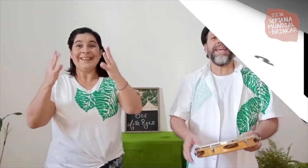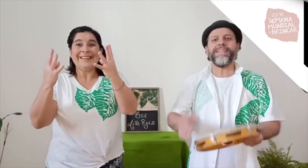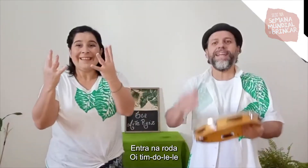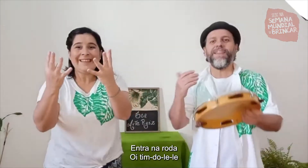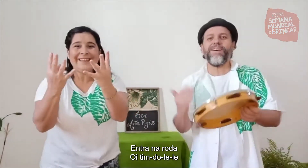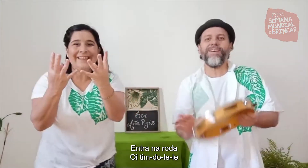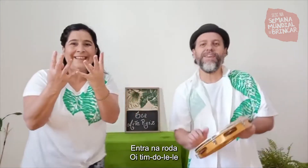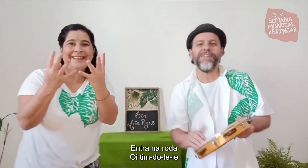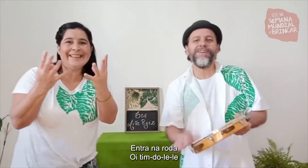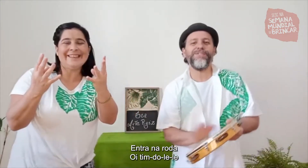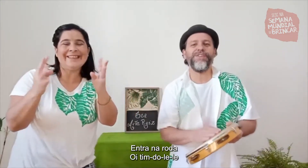Entra na roda,